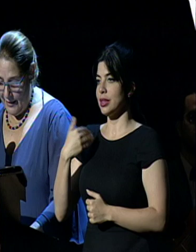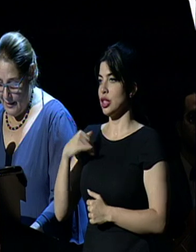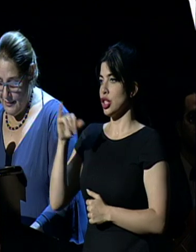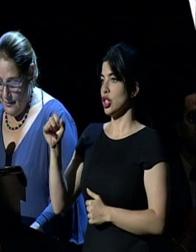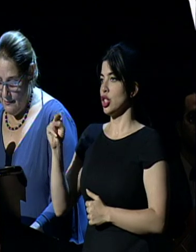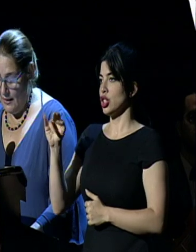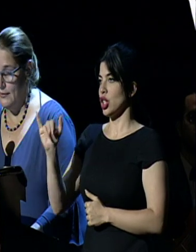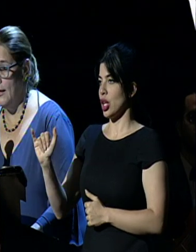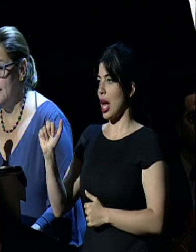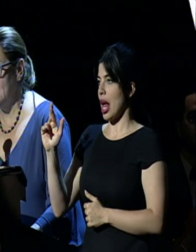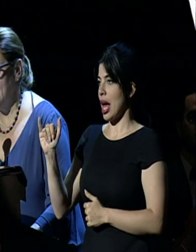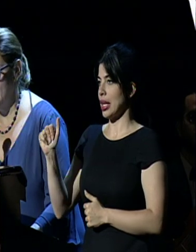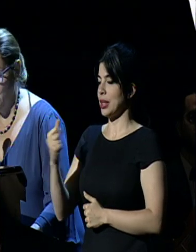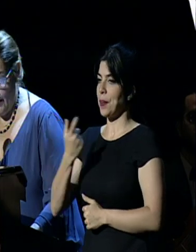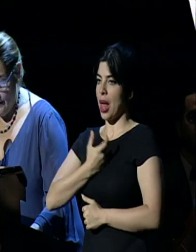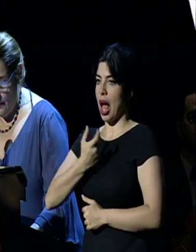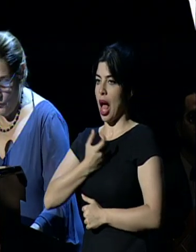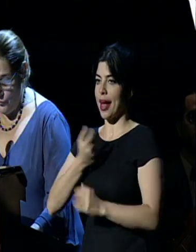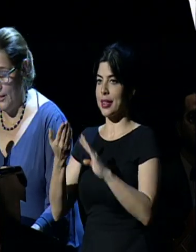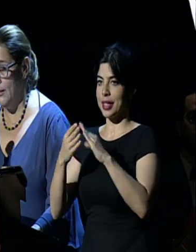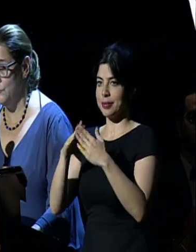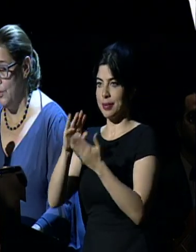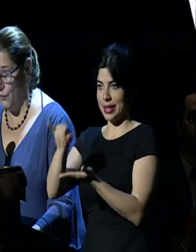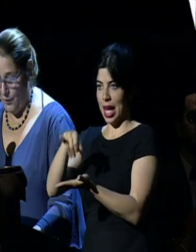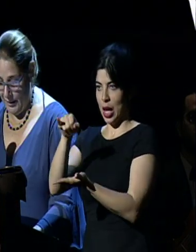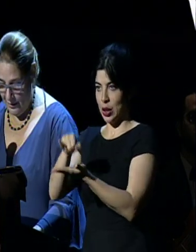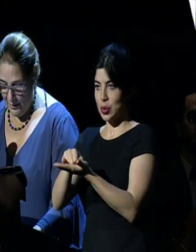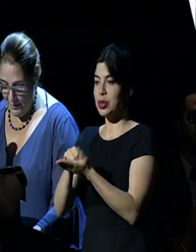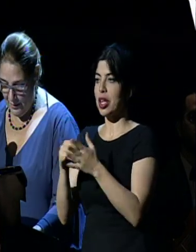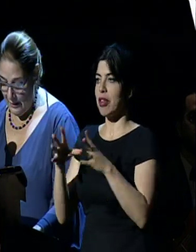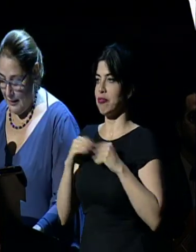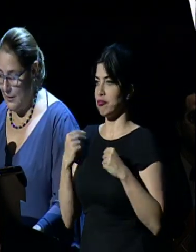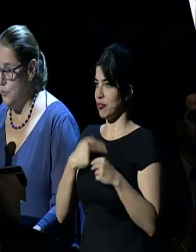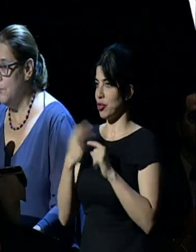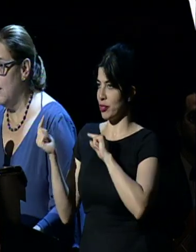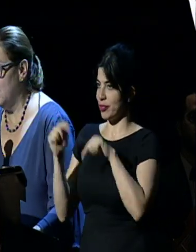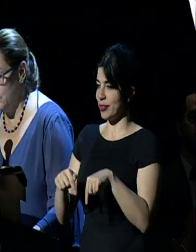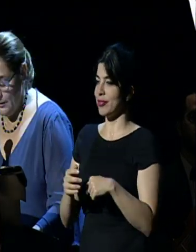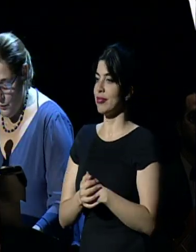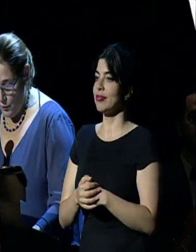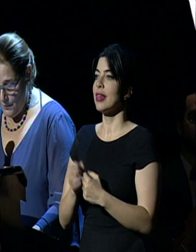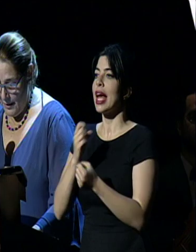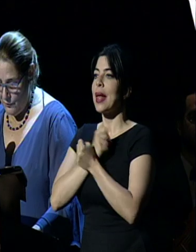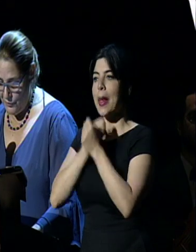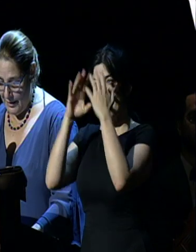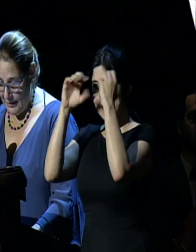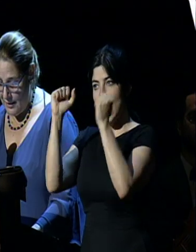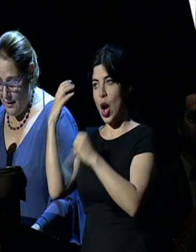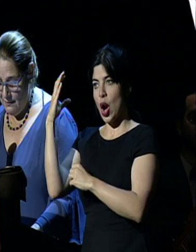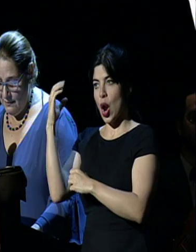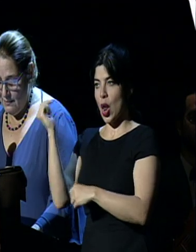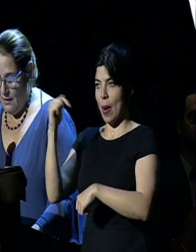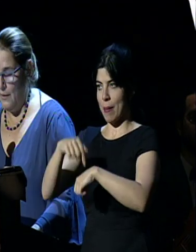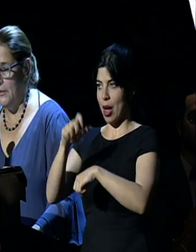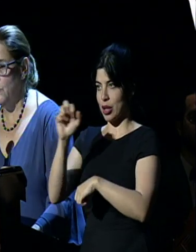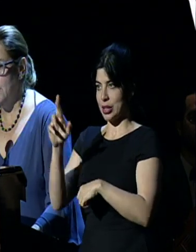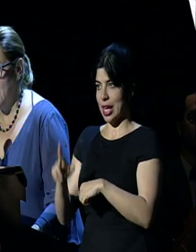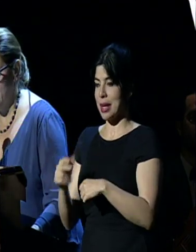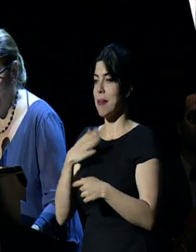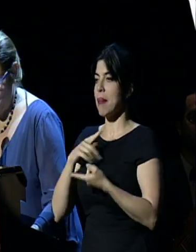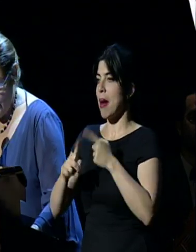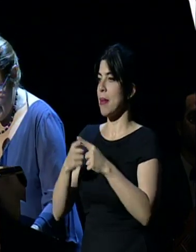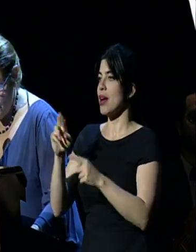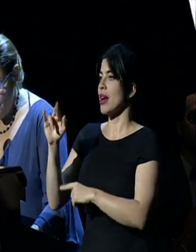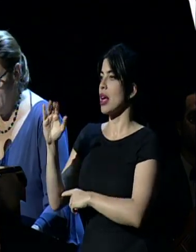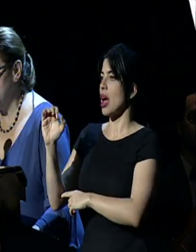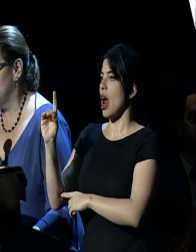Johnny Araya, alcalde de la ciudad de San José que nos acoge. Querido embajador de Colombia en Costa Rica, amigo